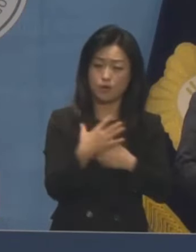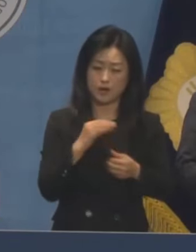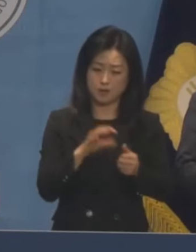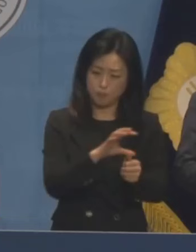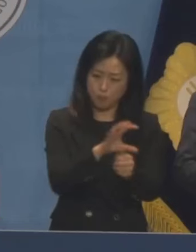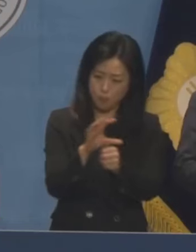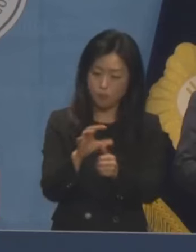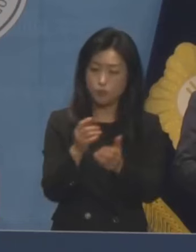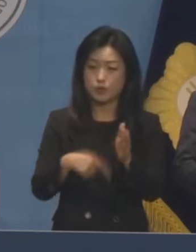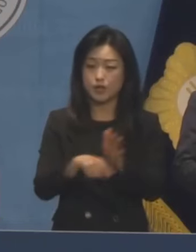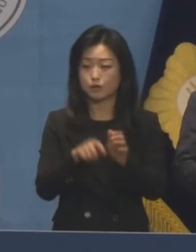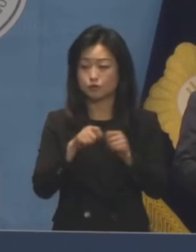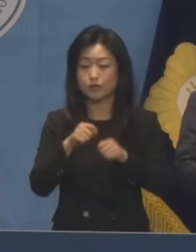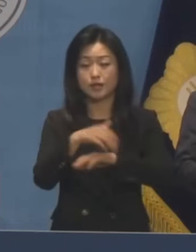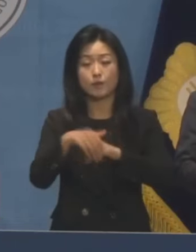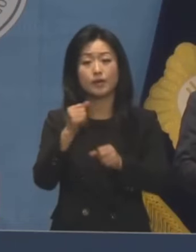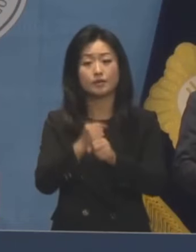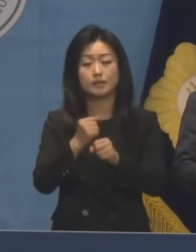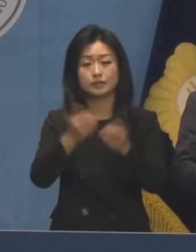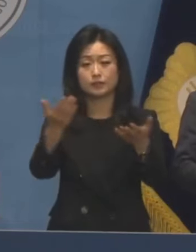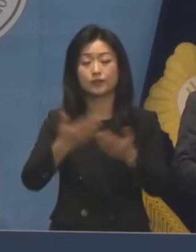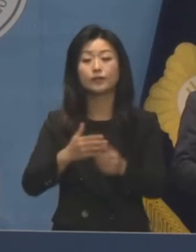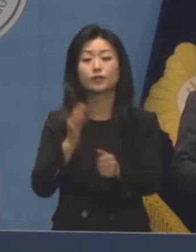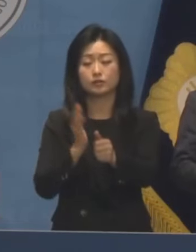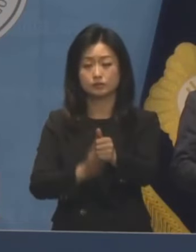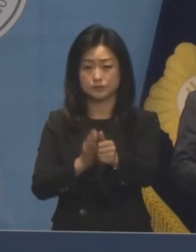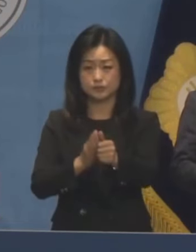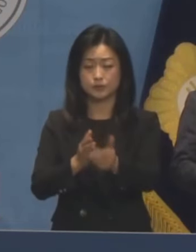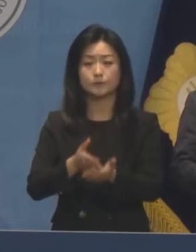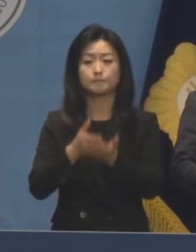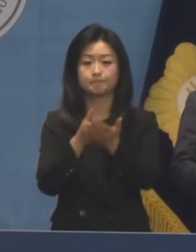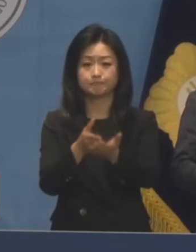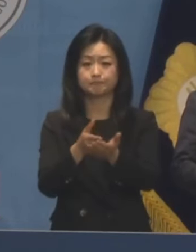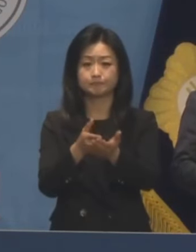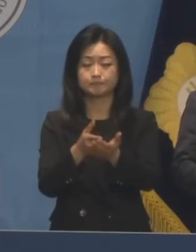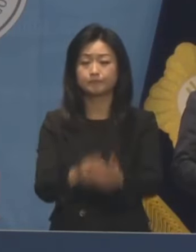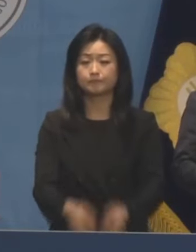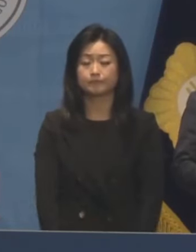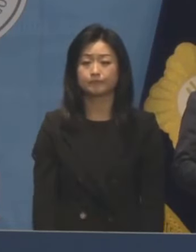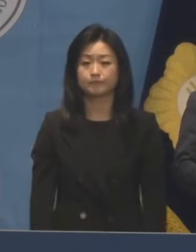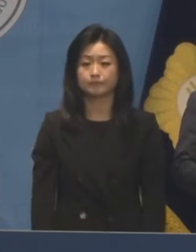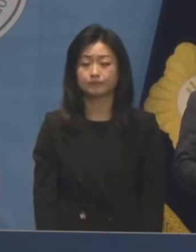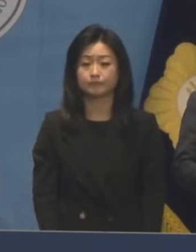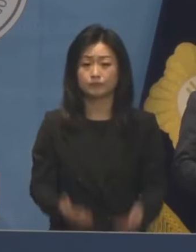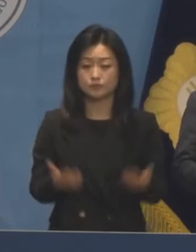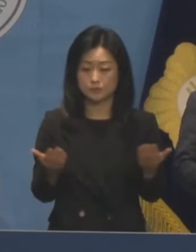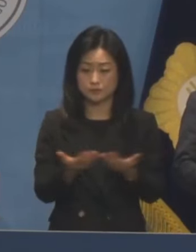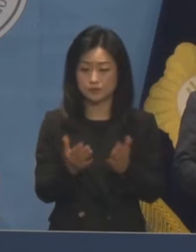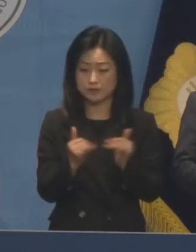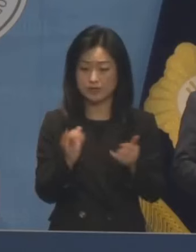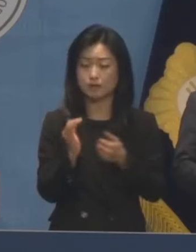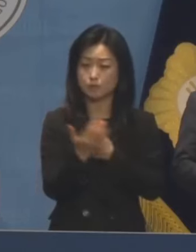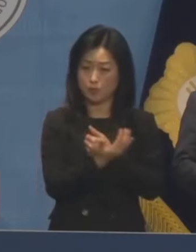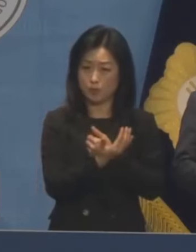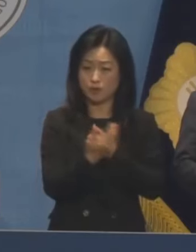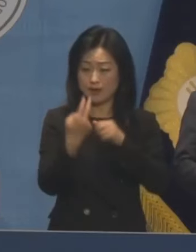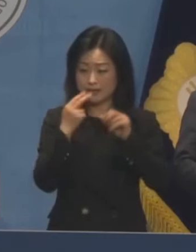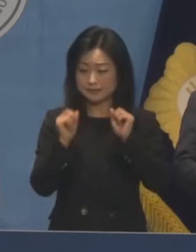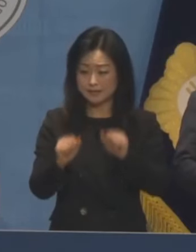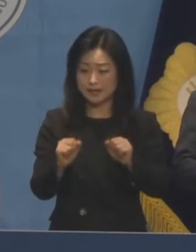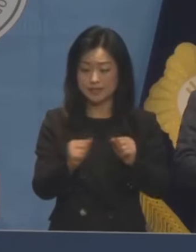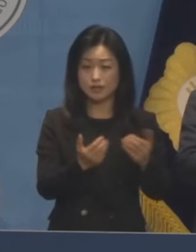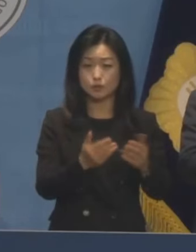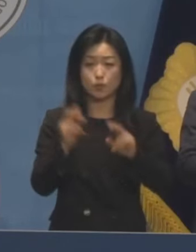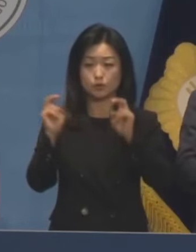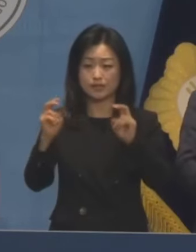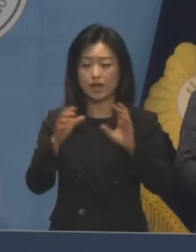구체적인 대책 마련에 나설 것을 강력히 촉구합니다 노동 안전과 상생의 노사관계